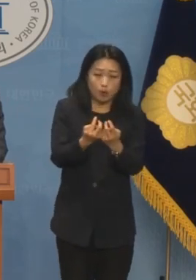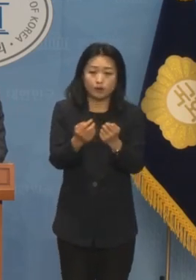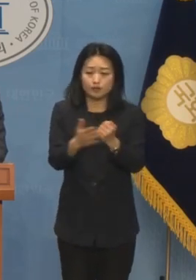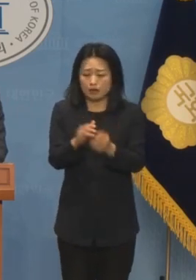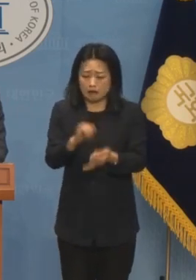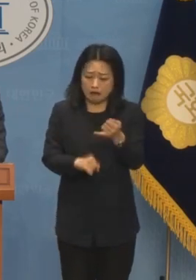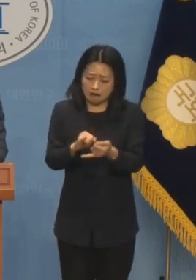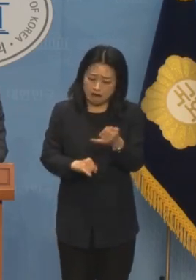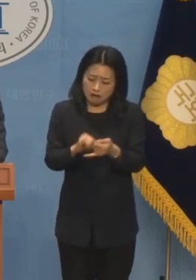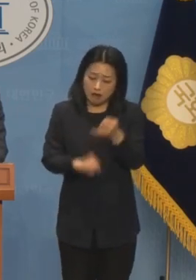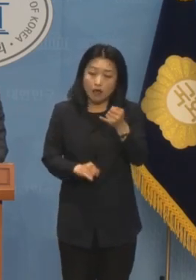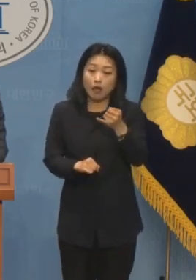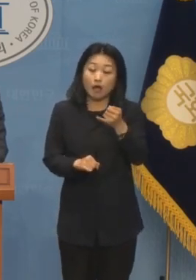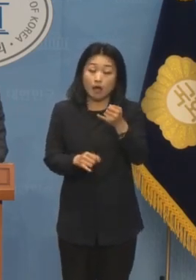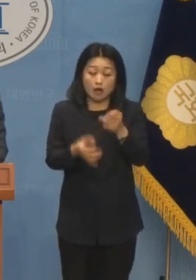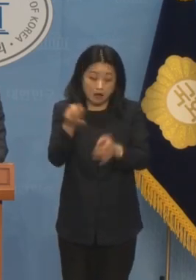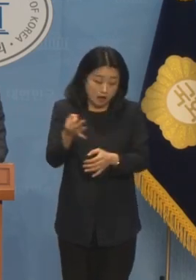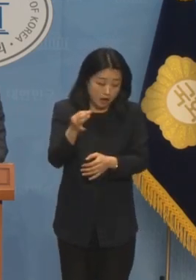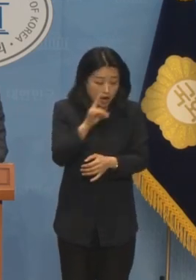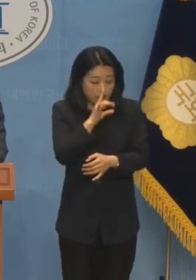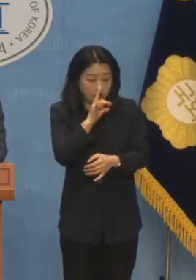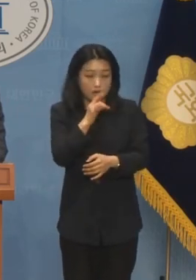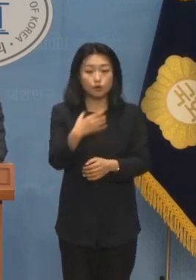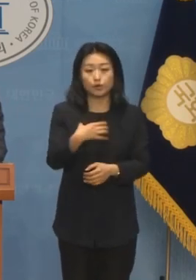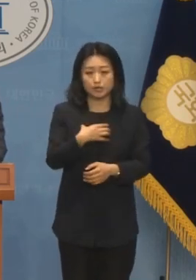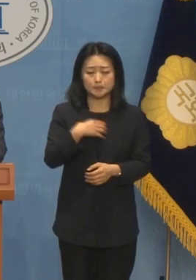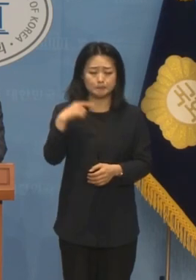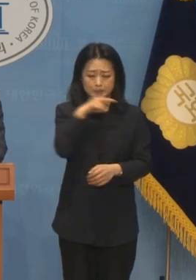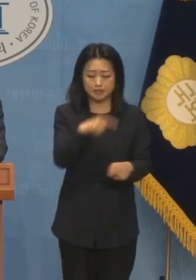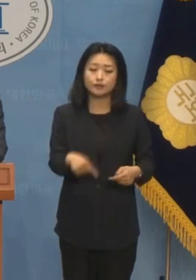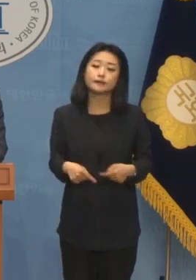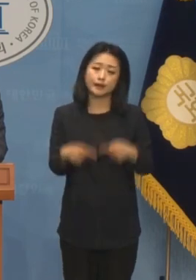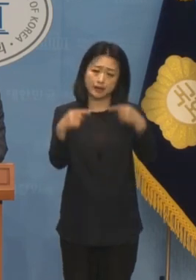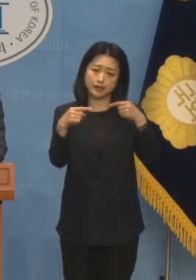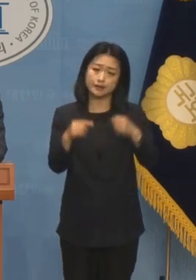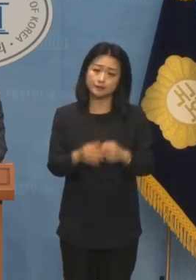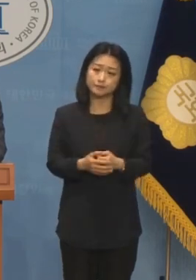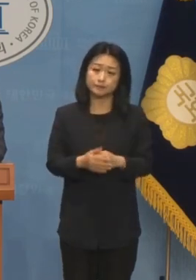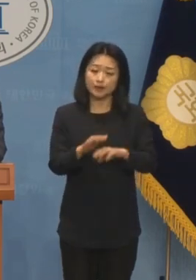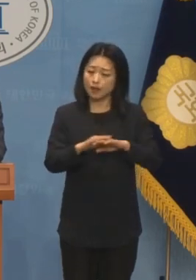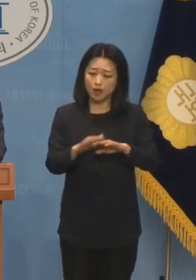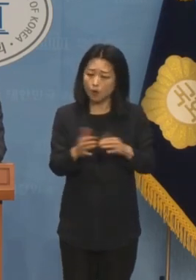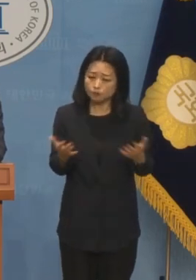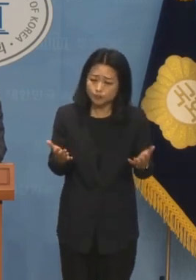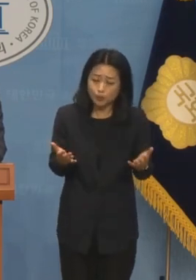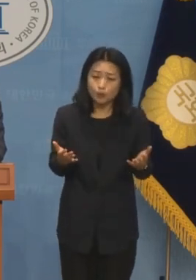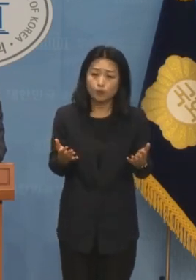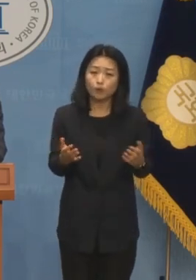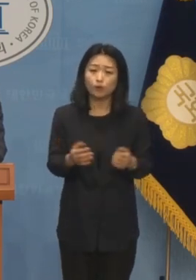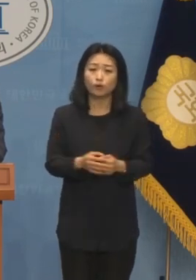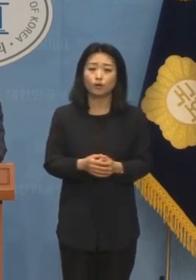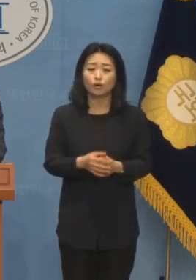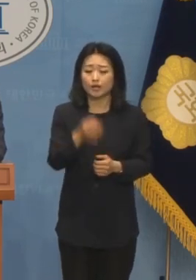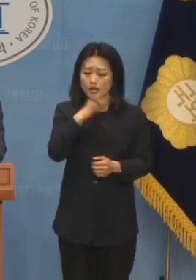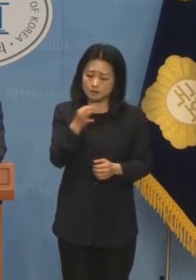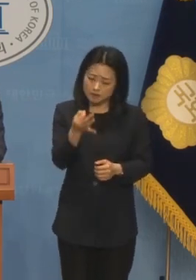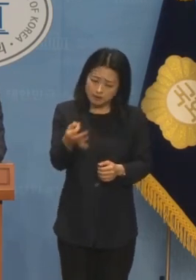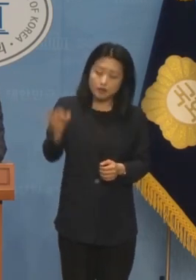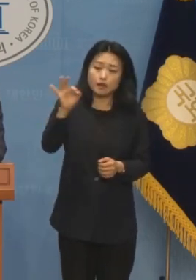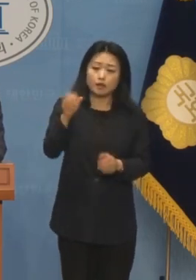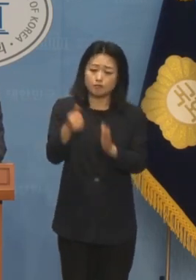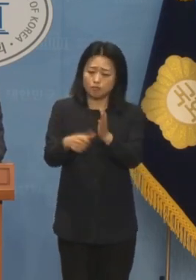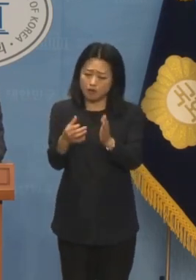연체가 쌓이는 심각한 위기에 처해 있습니다 제대로된 대책 없이 보낸 2년여의 고금리